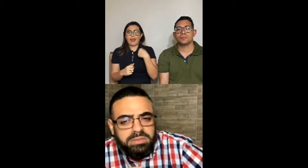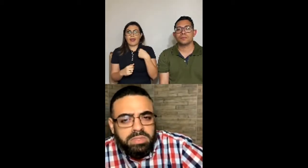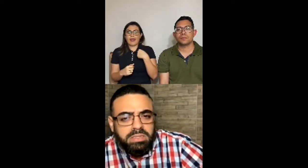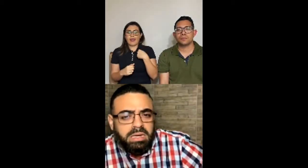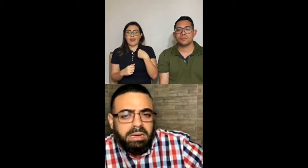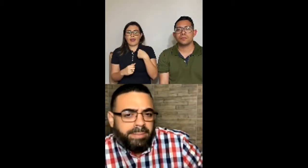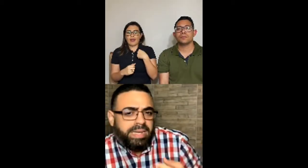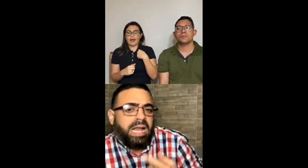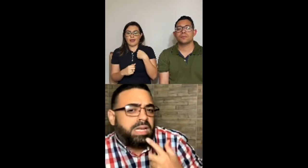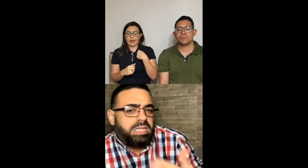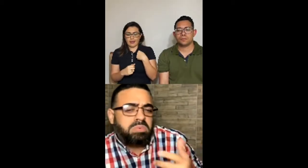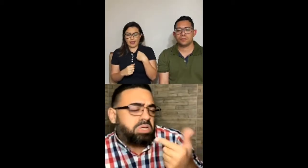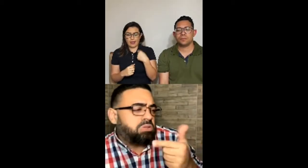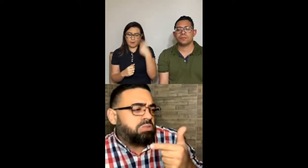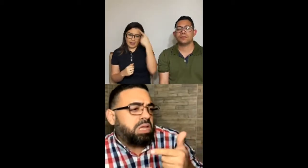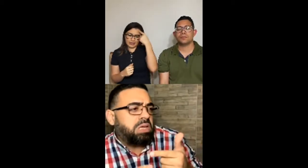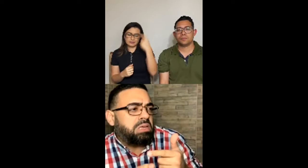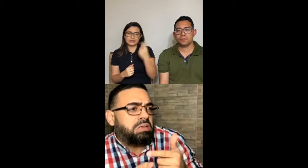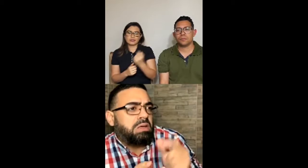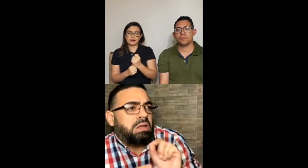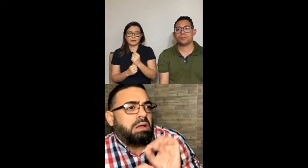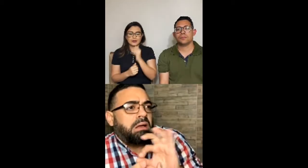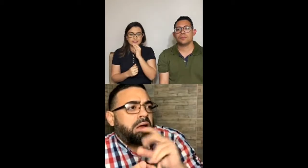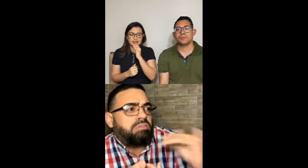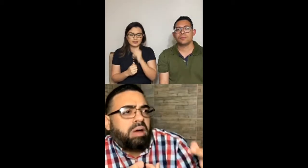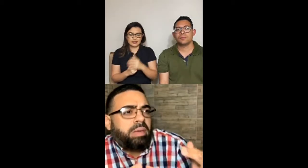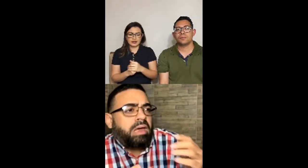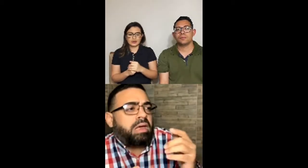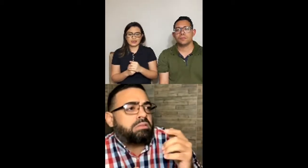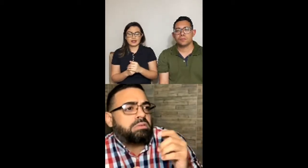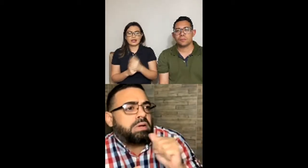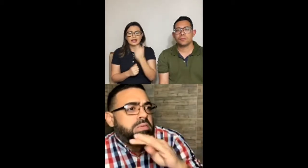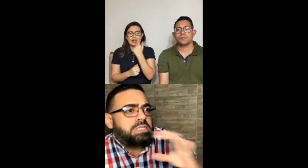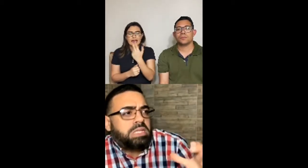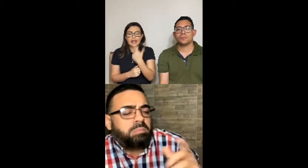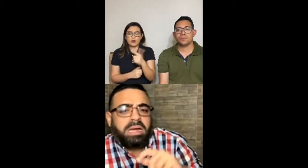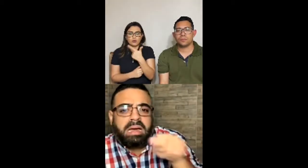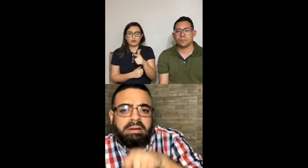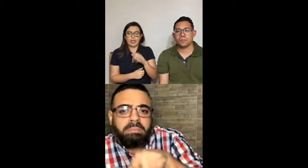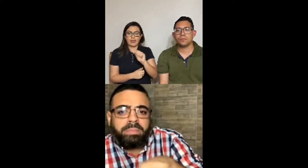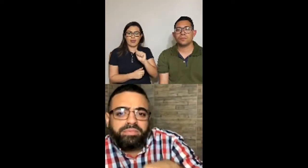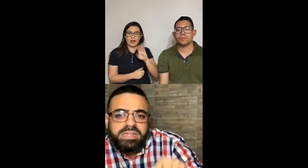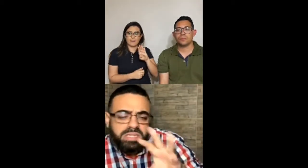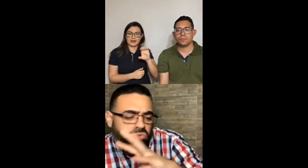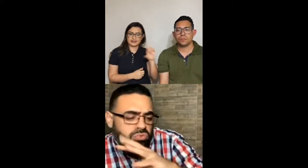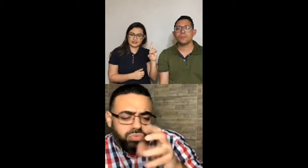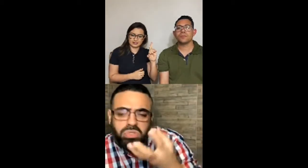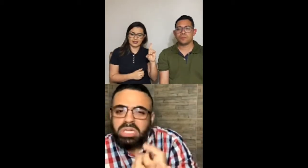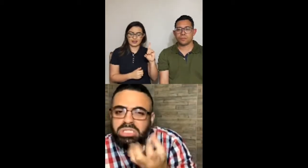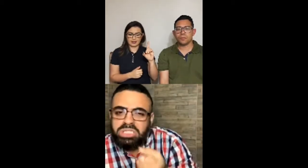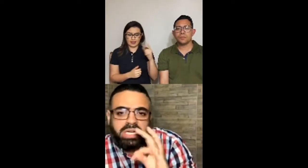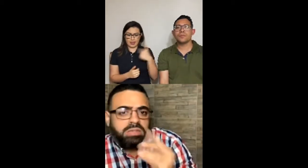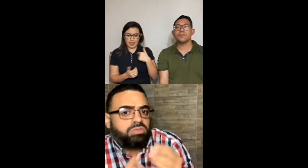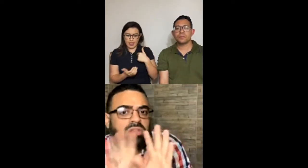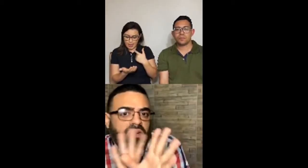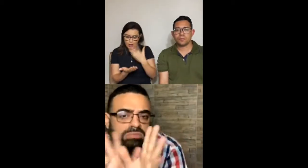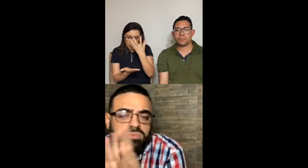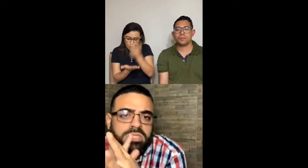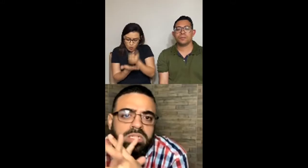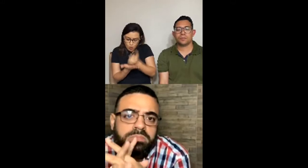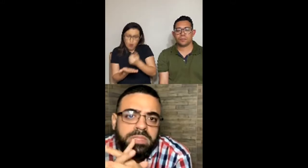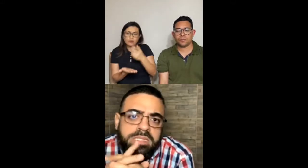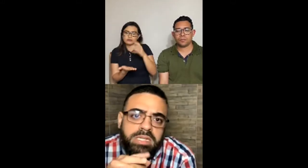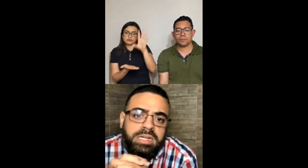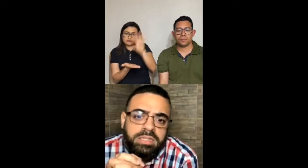Nunca também tive pretensão de fazer nada heróico, não, sabe? De grafar a língua, pegar a língua que não tem